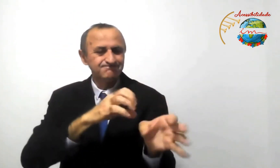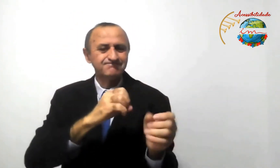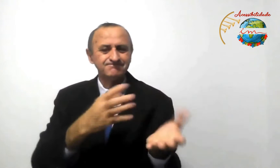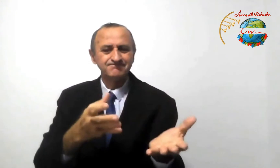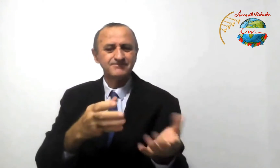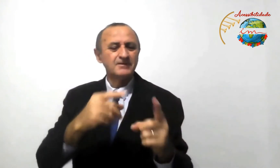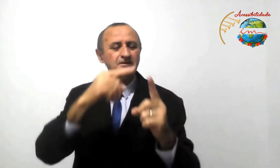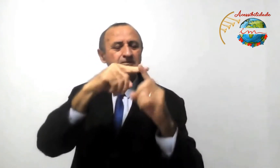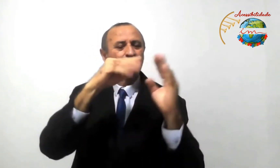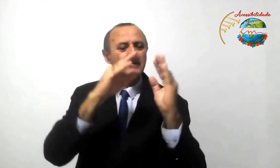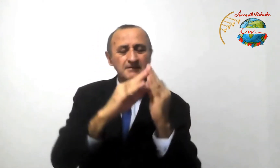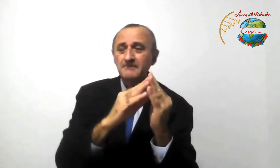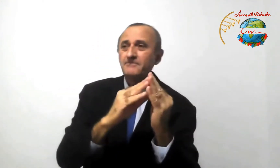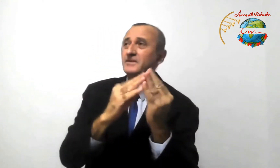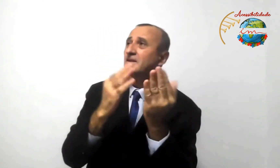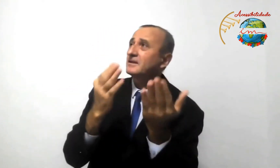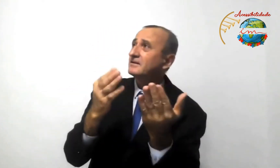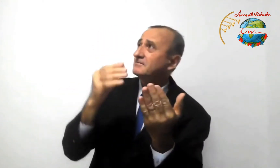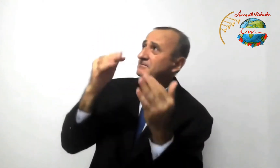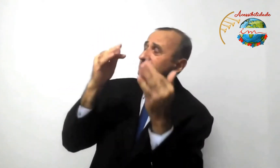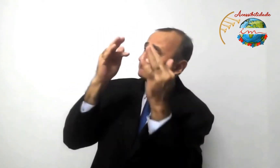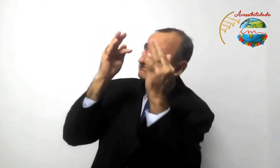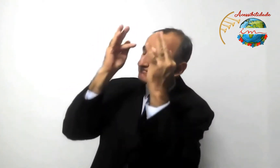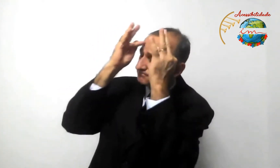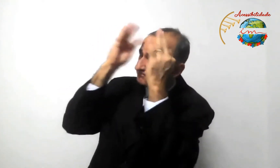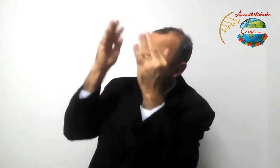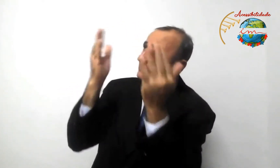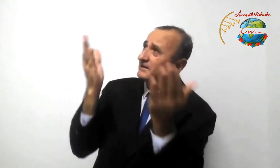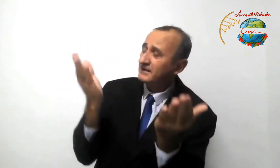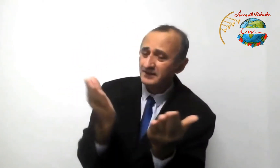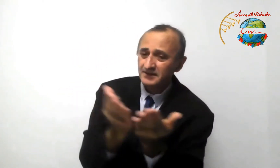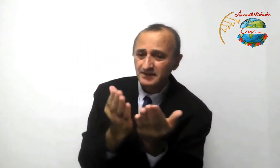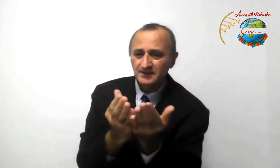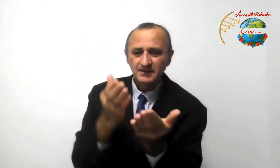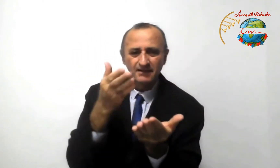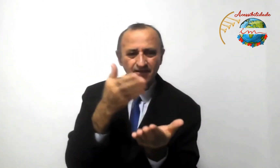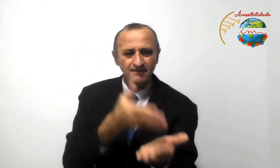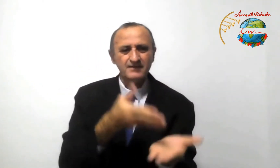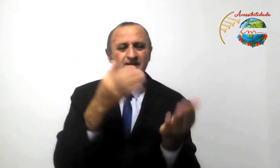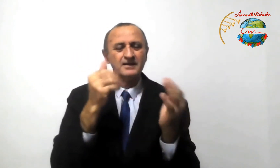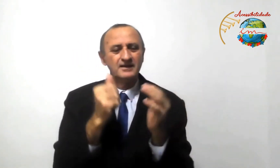se faz conhecer, a sua igreja fiel, aos seus servos.